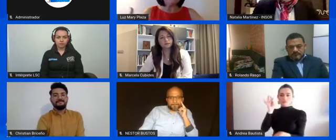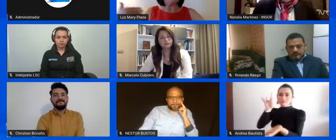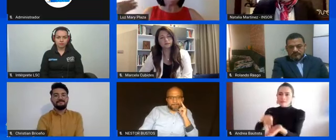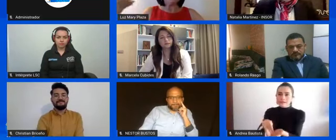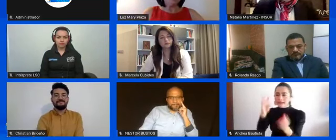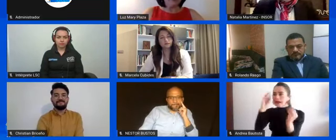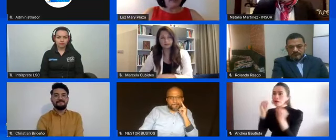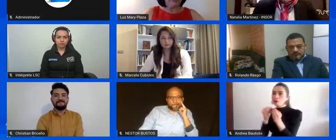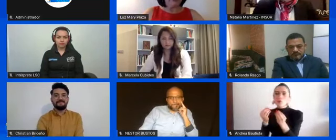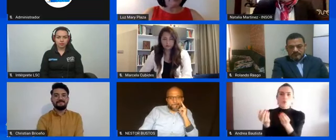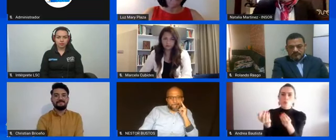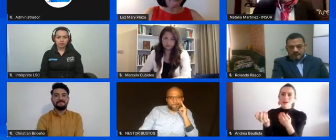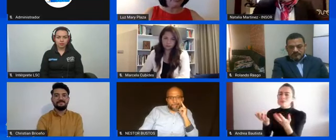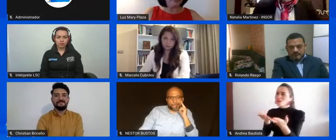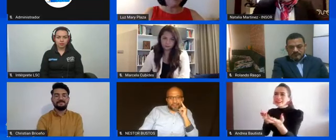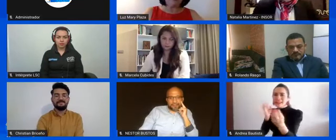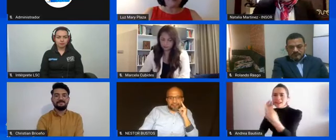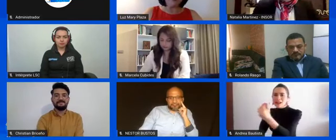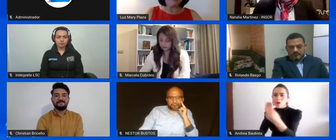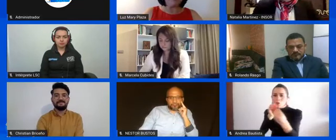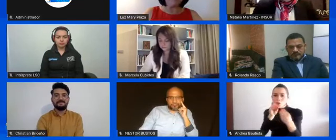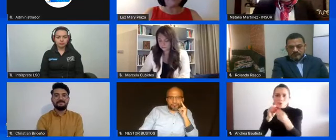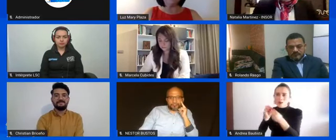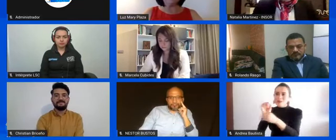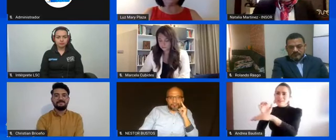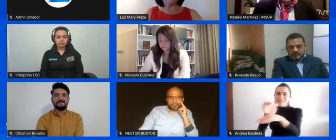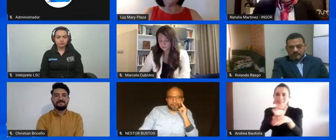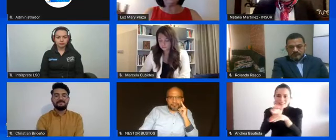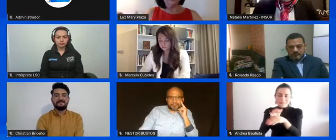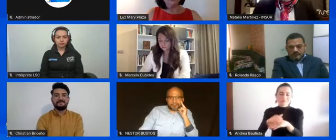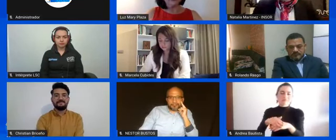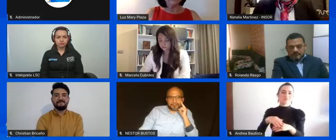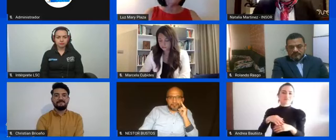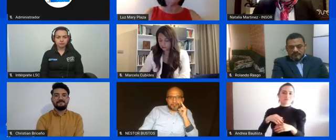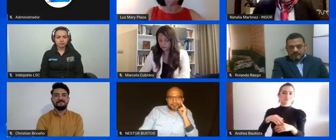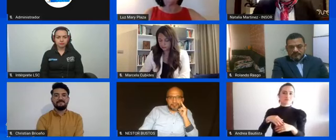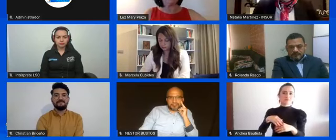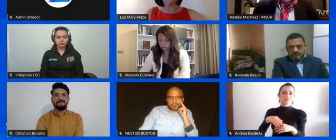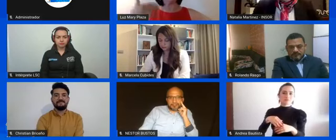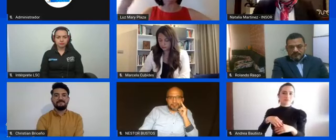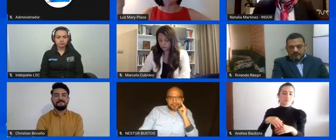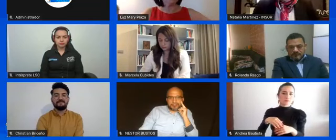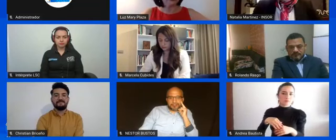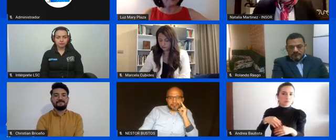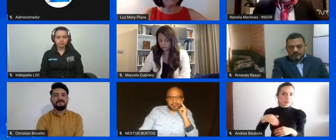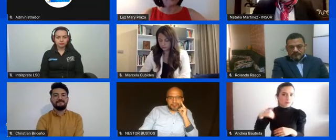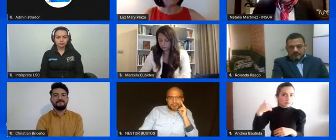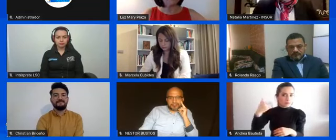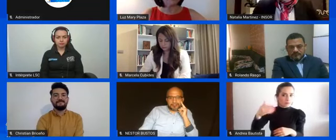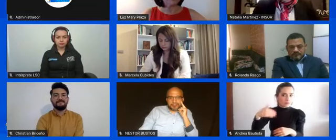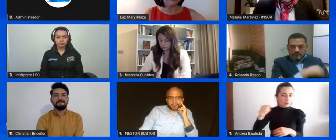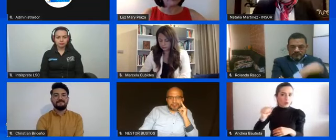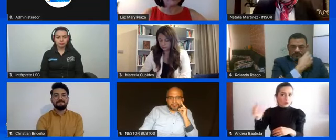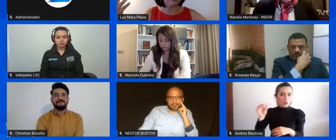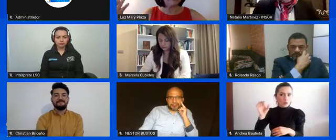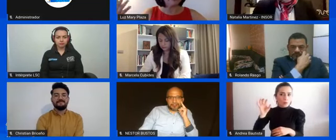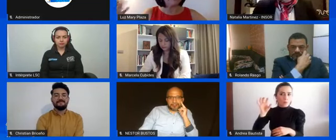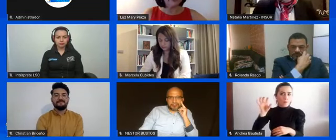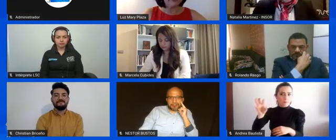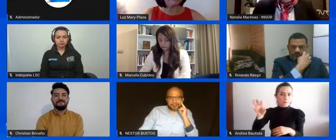ofrecer, y luego Nicaragua fue primero, entonces Nicaragua dijo, ok, entonces Nicaragua habló con sus personas